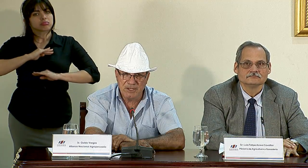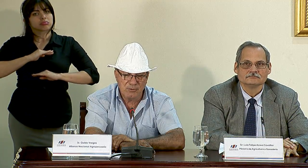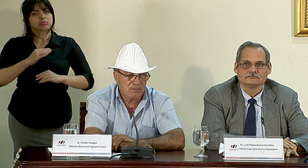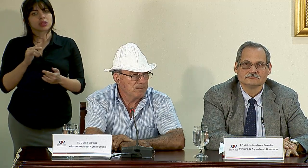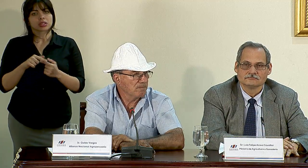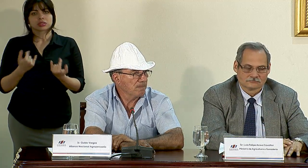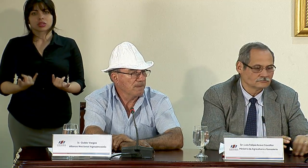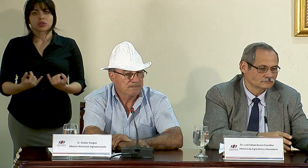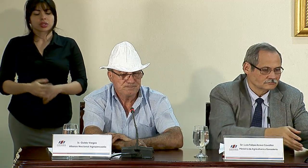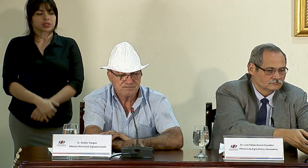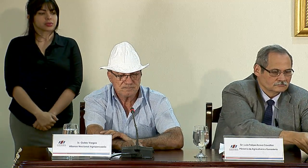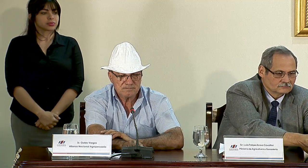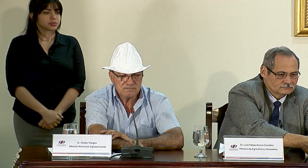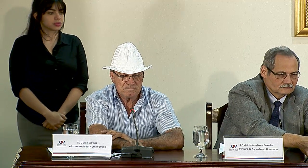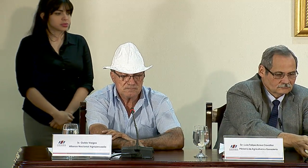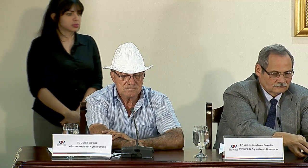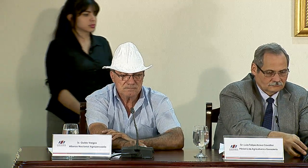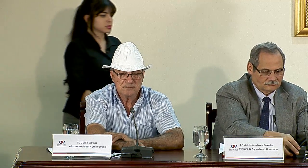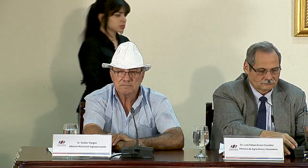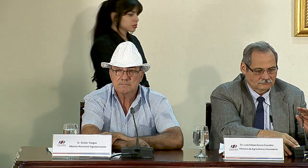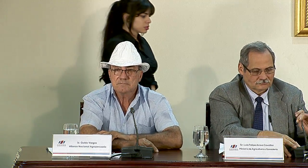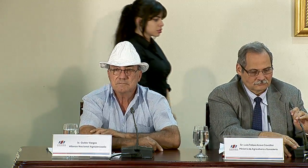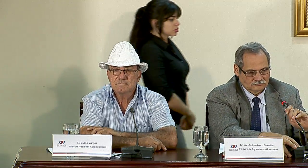hasta el momento.